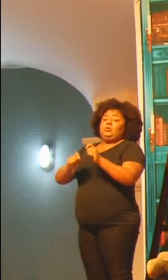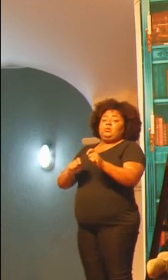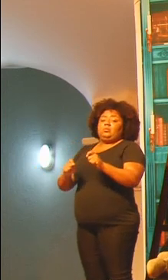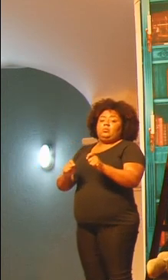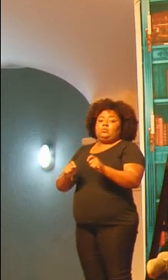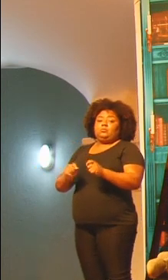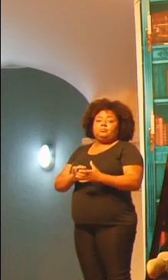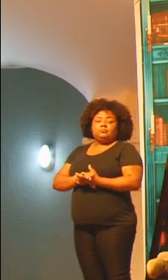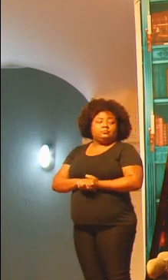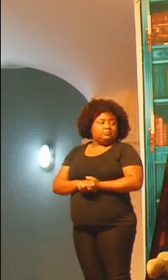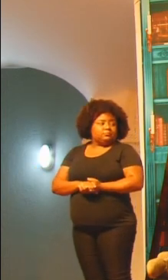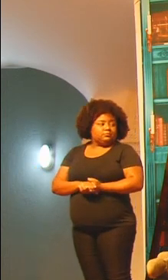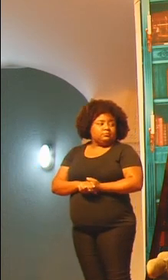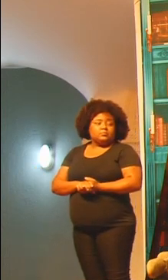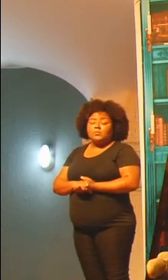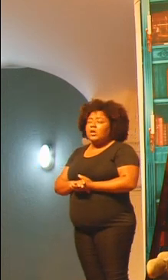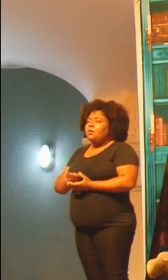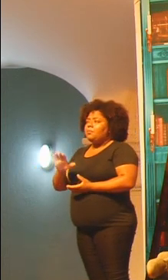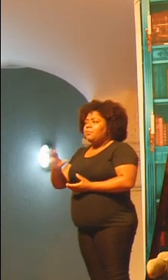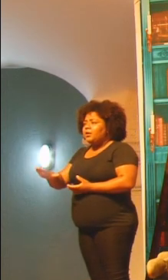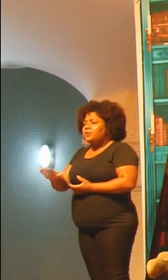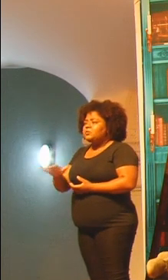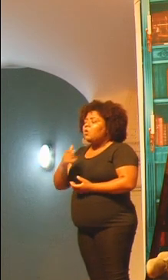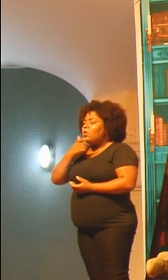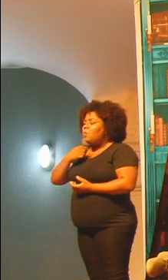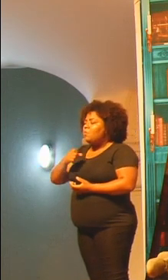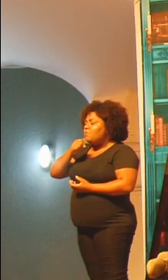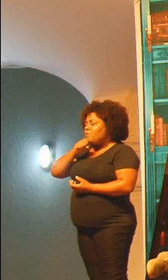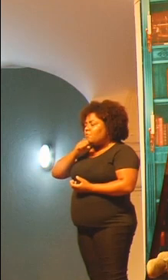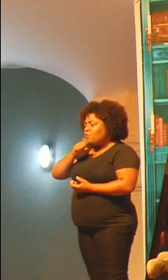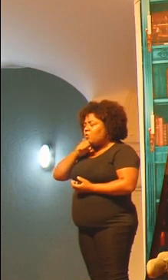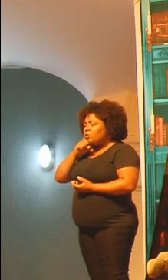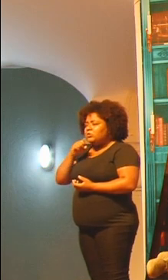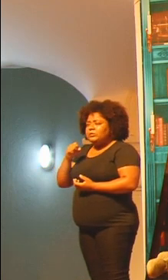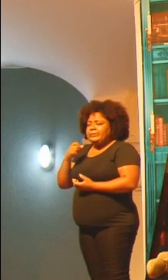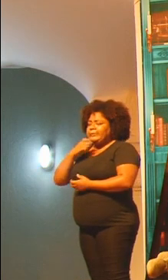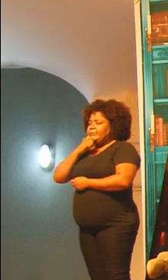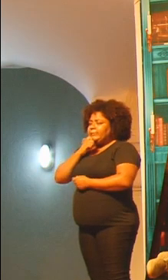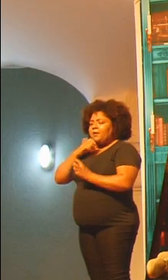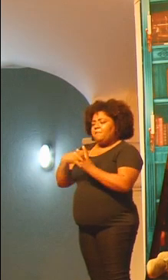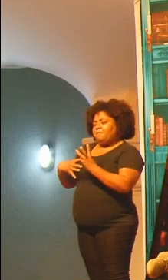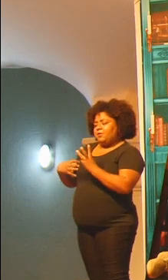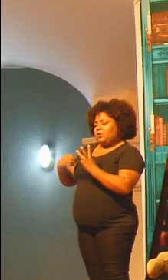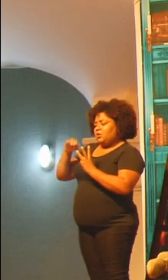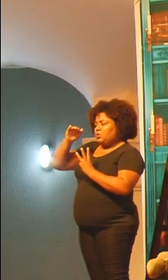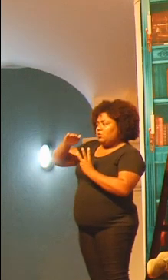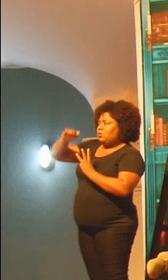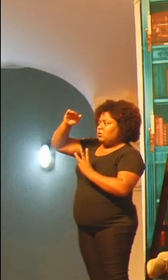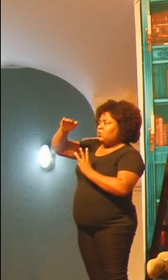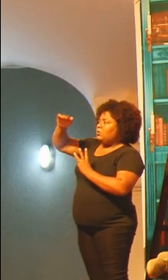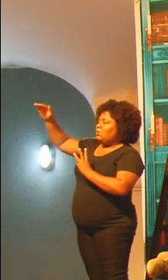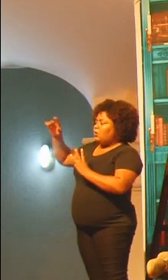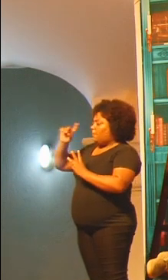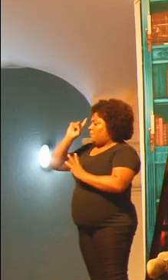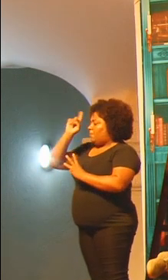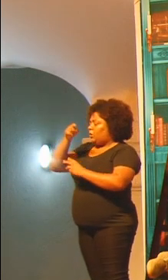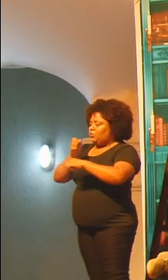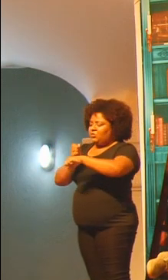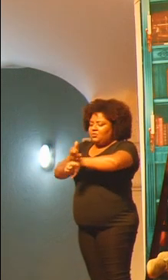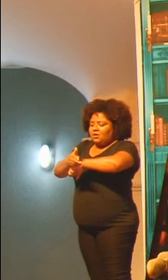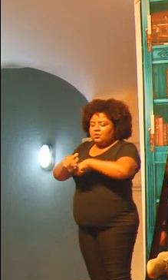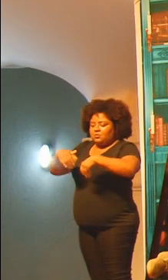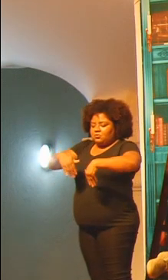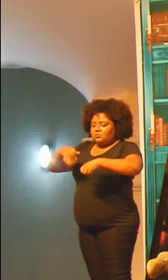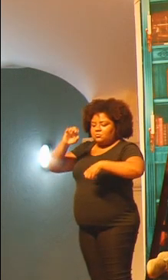que, naquele dia, por algum motivo, ao invés de os filhos mais velhos irem para o exército,